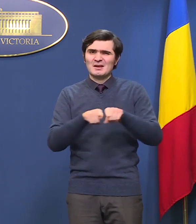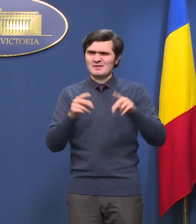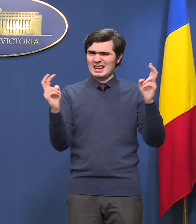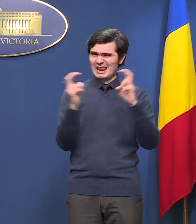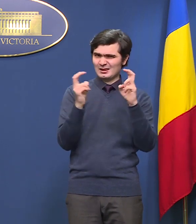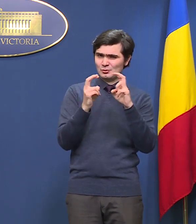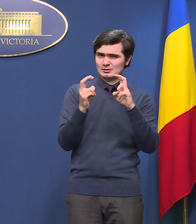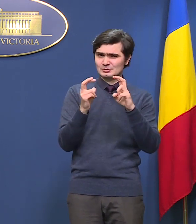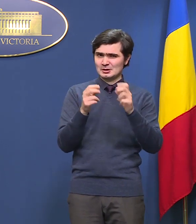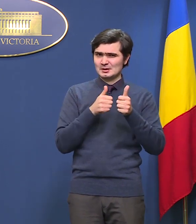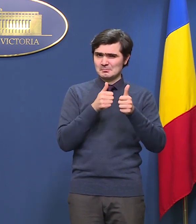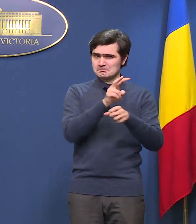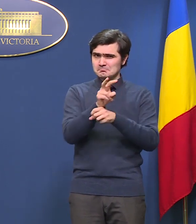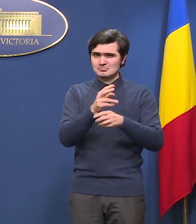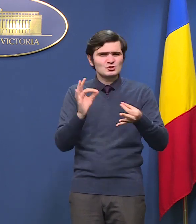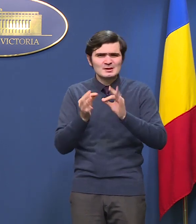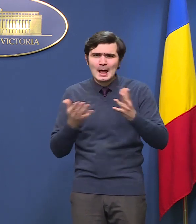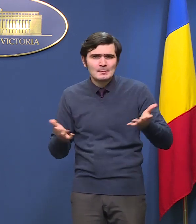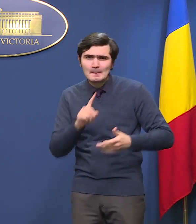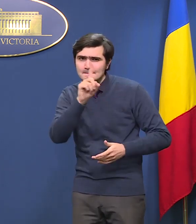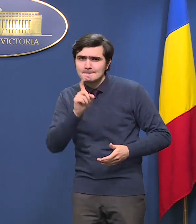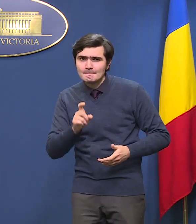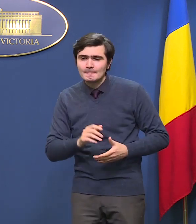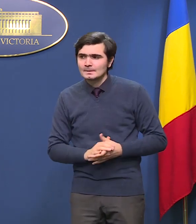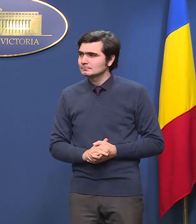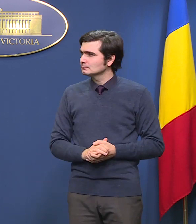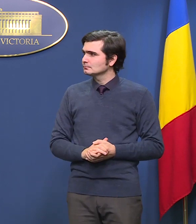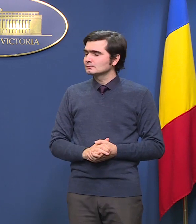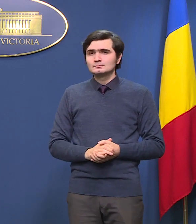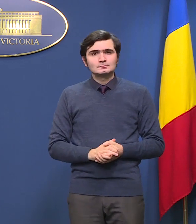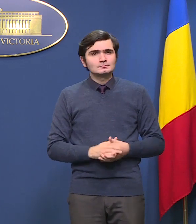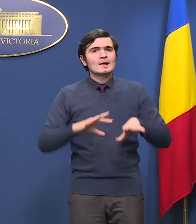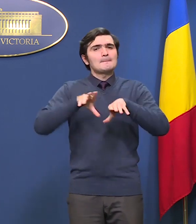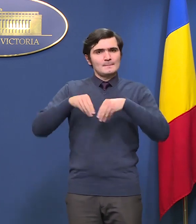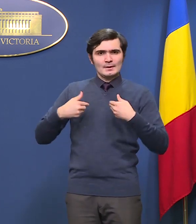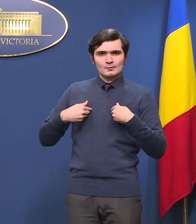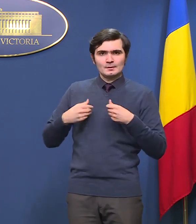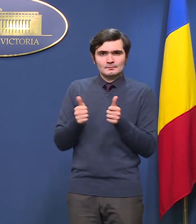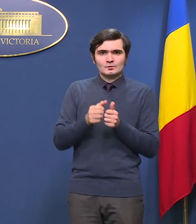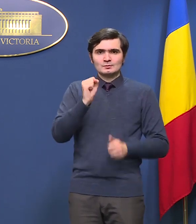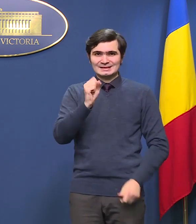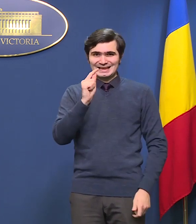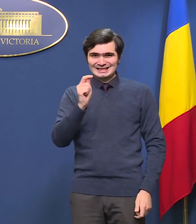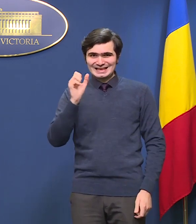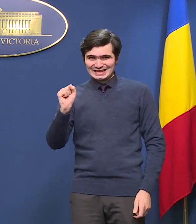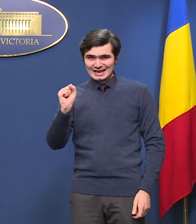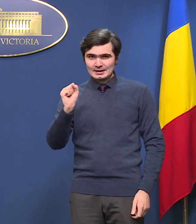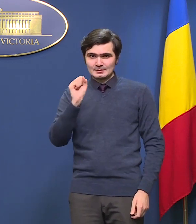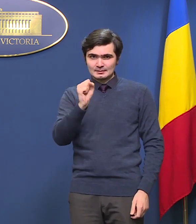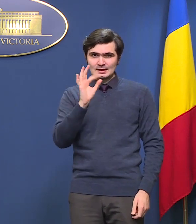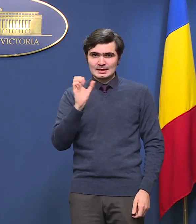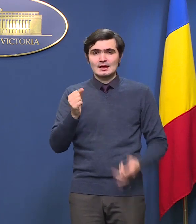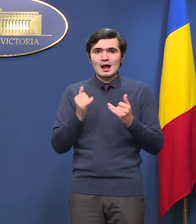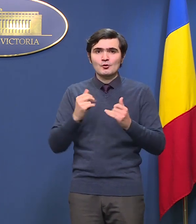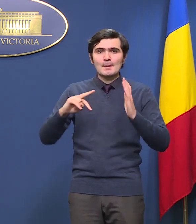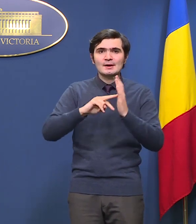electronice. Despre ce este vorba? Deci împreună cu STS punem la punct